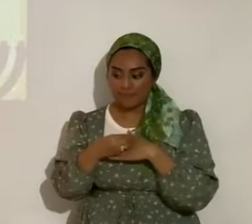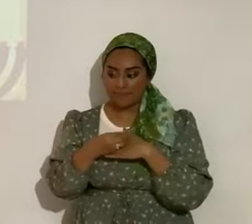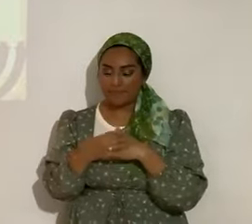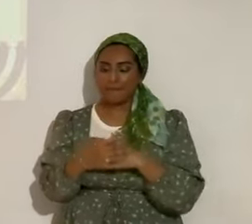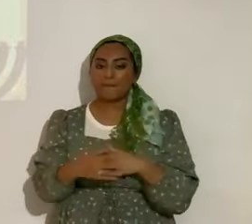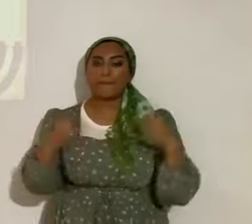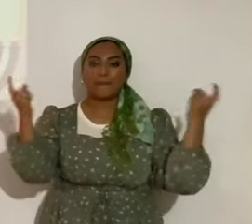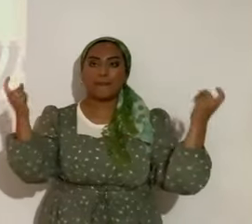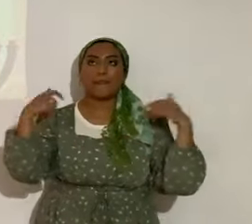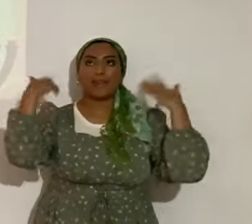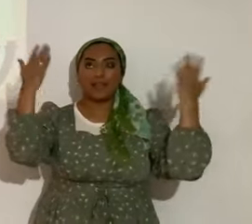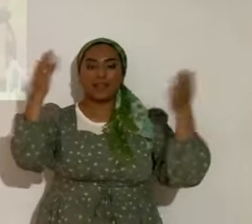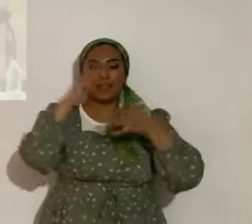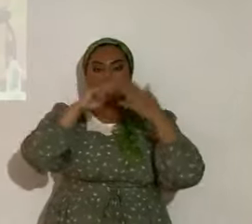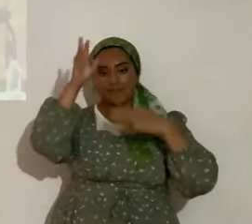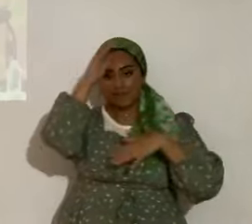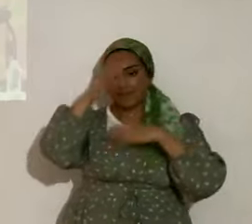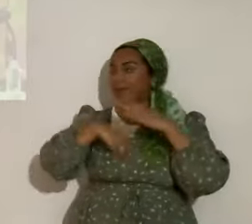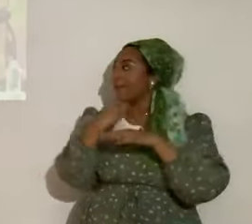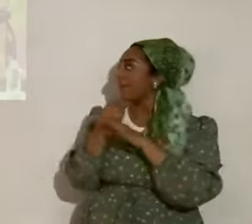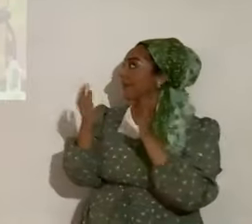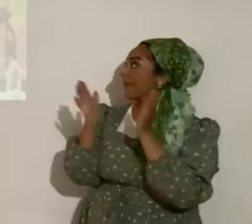beomén, y exaltemos al Eterno amado.